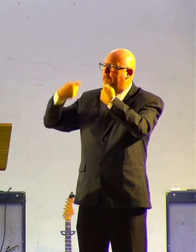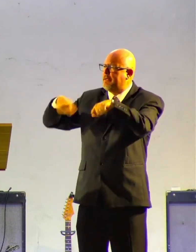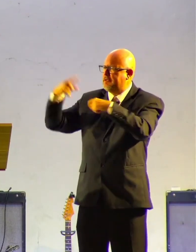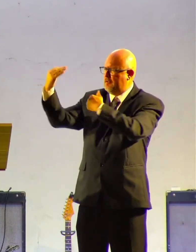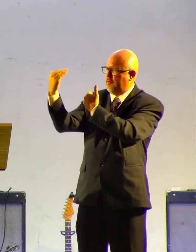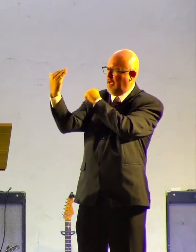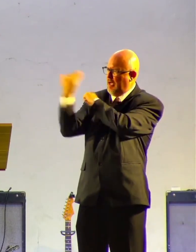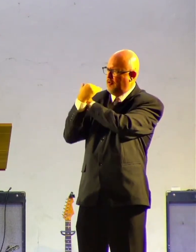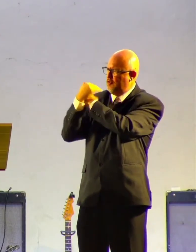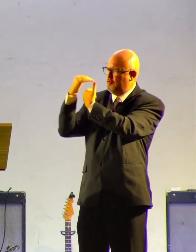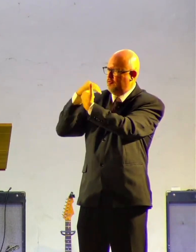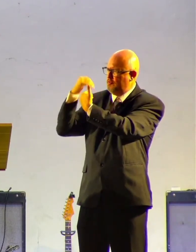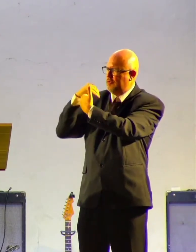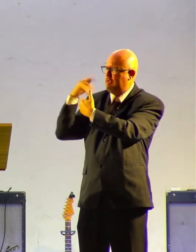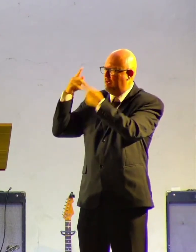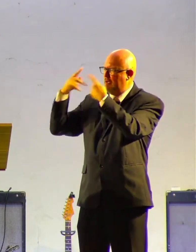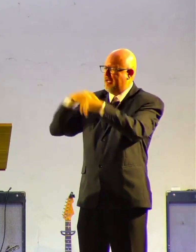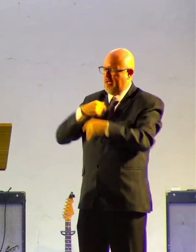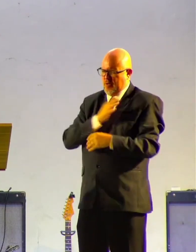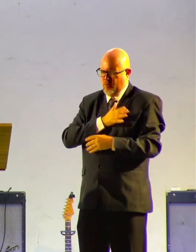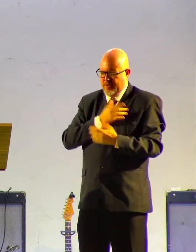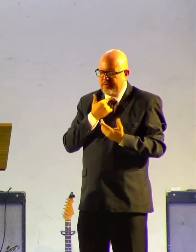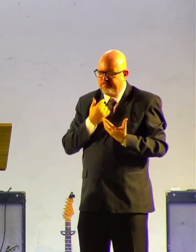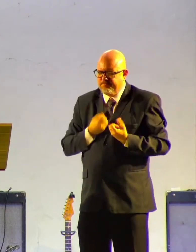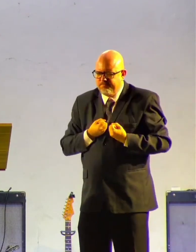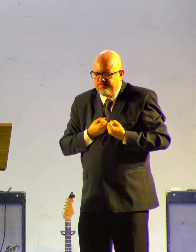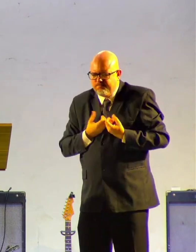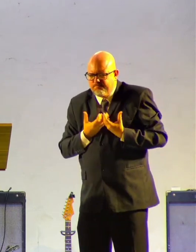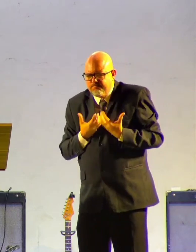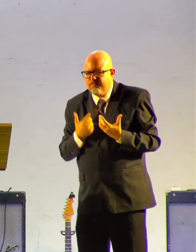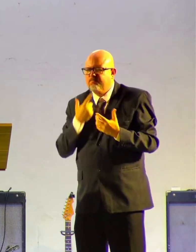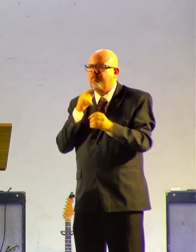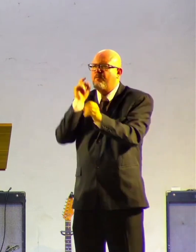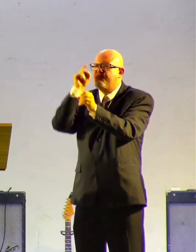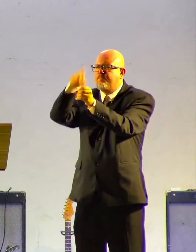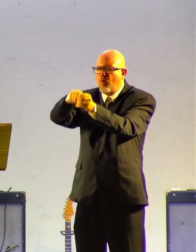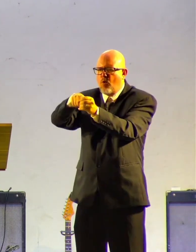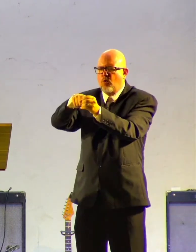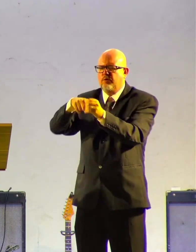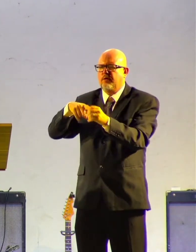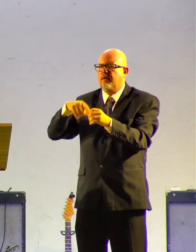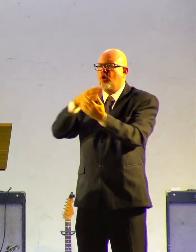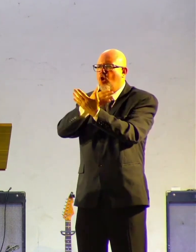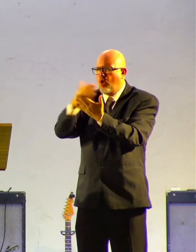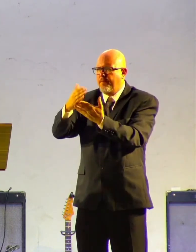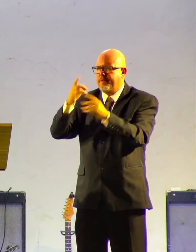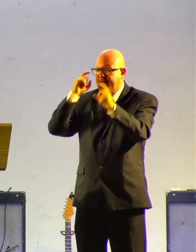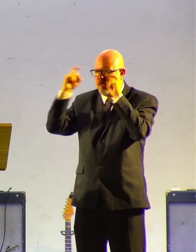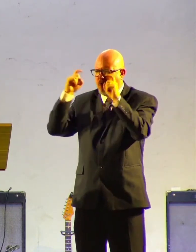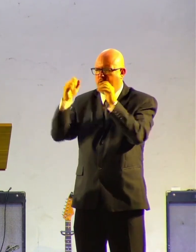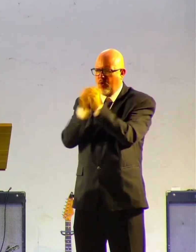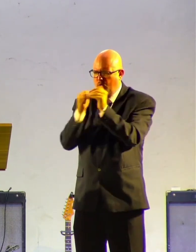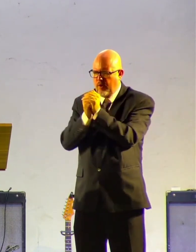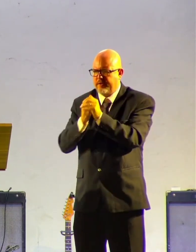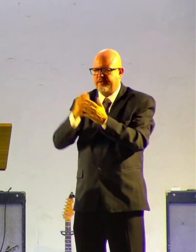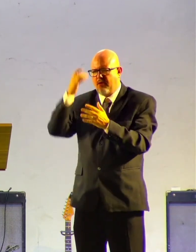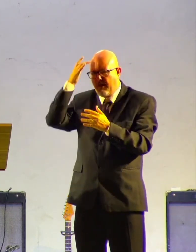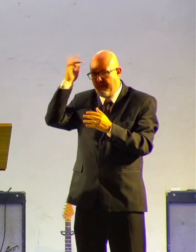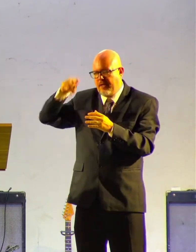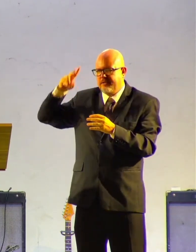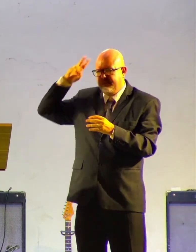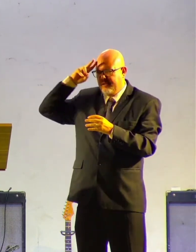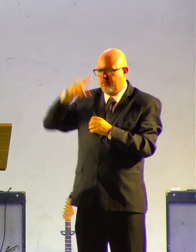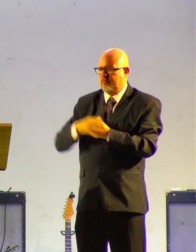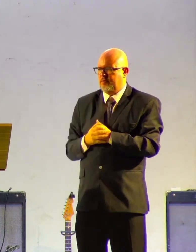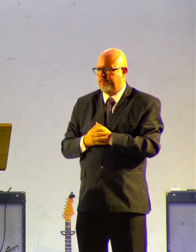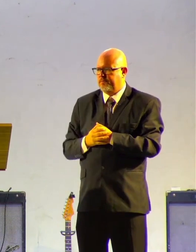de orientação, enquanto o senhor pregava, o meu coração ardia, para voltar para a minha cidade, para começar uma reunião de oração, amanhã, segunda-feira,